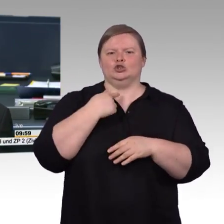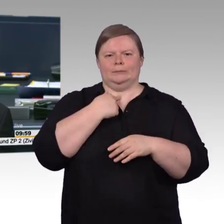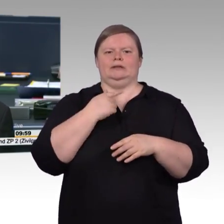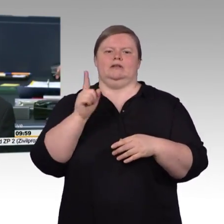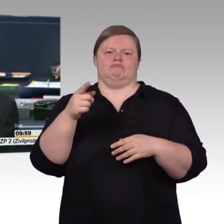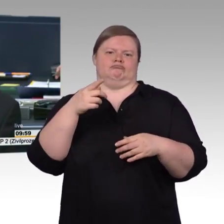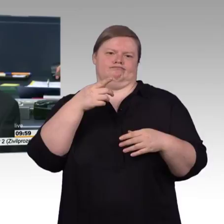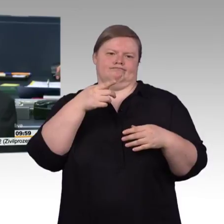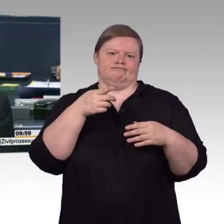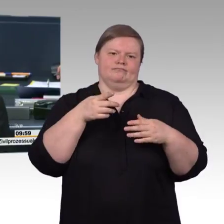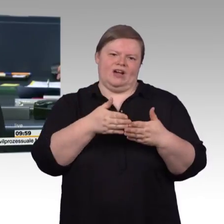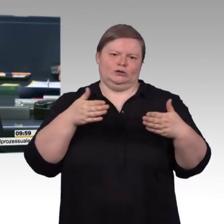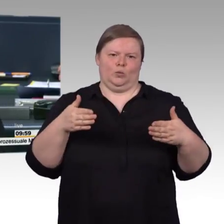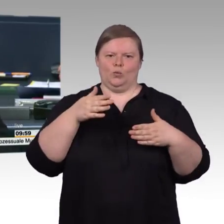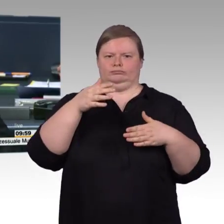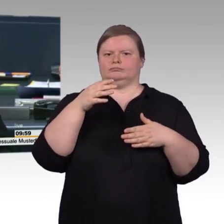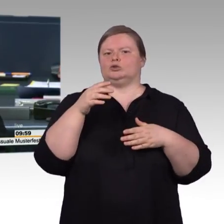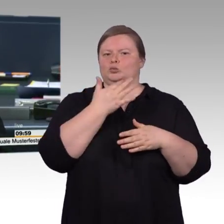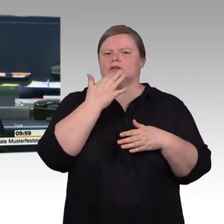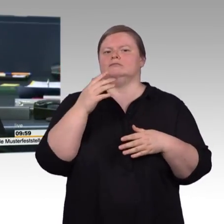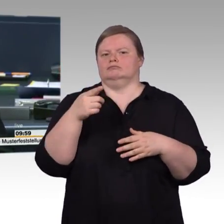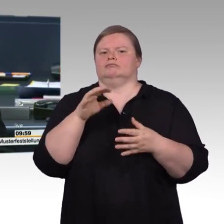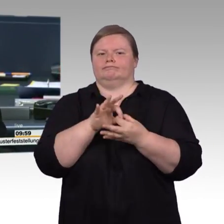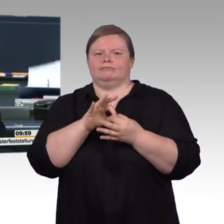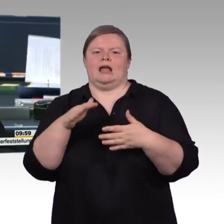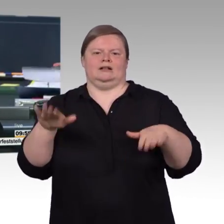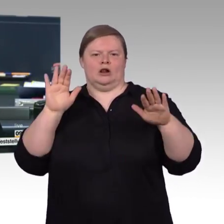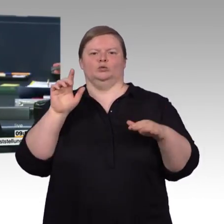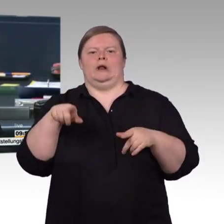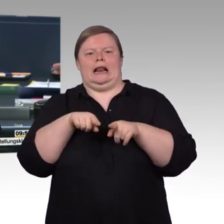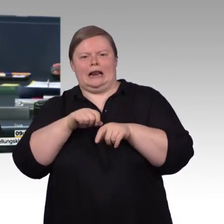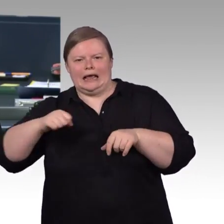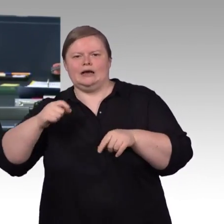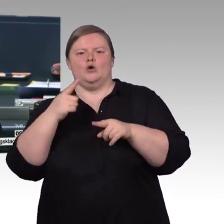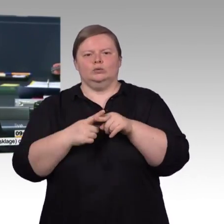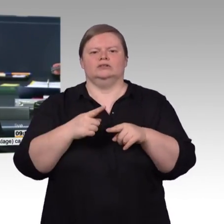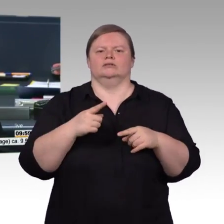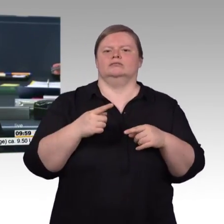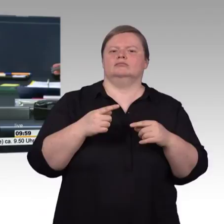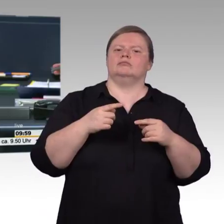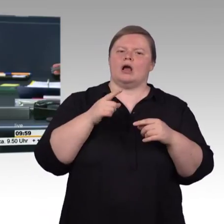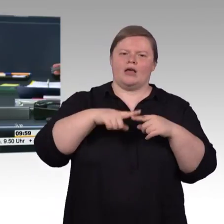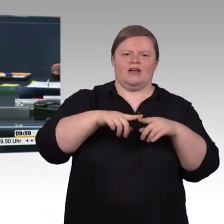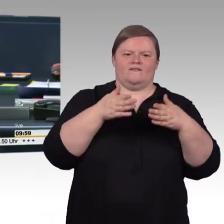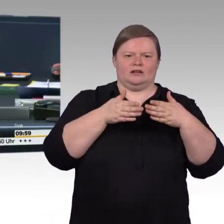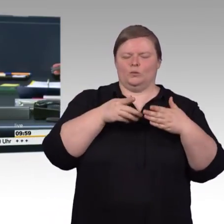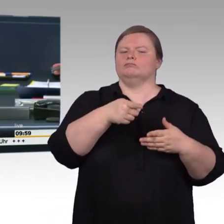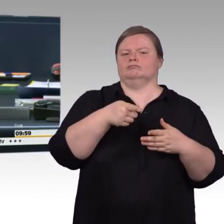Beratung abgelehnt. Und nach unserer Geschäftsordnung entfällt damit die weitere Beratung. Schließlich empfiehlt